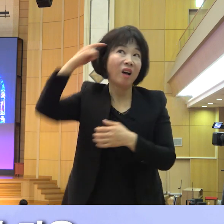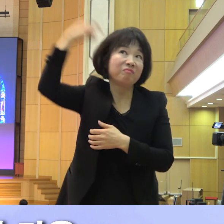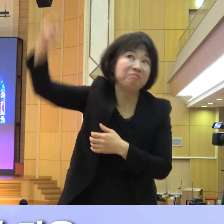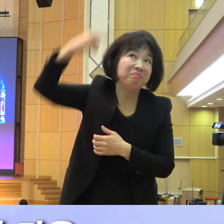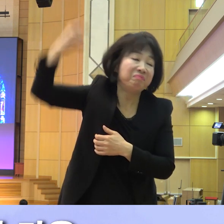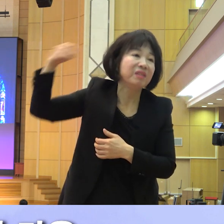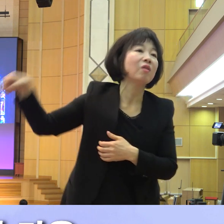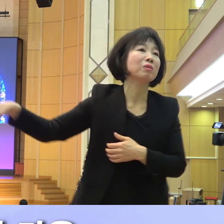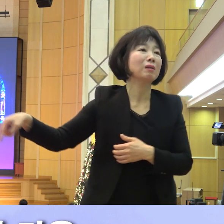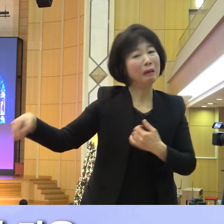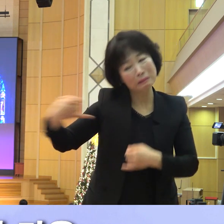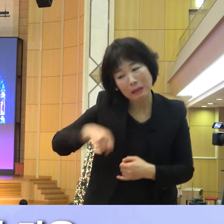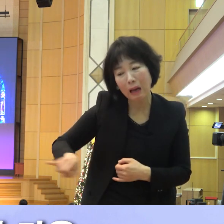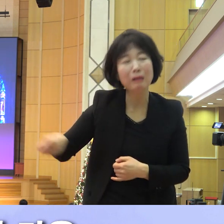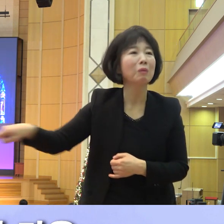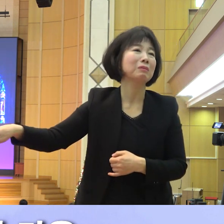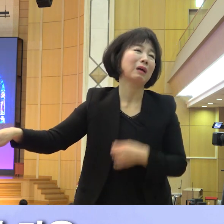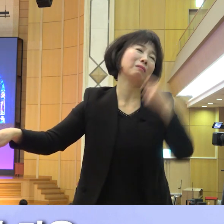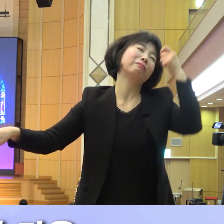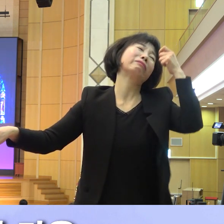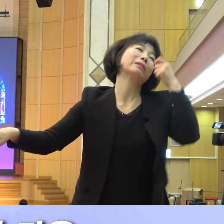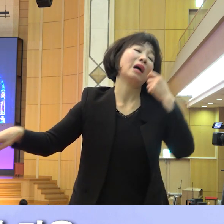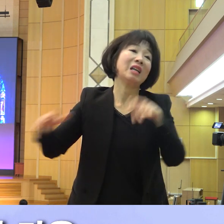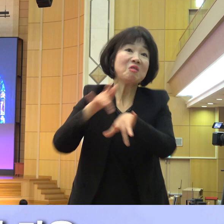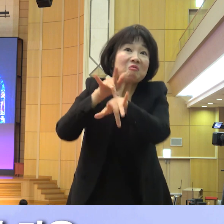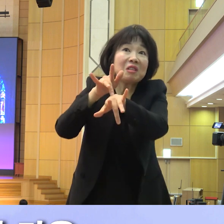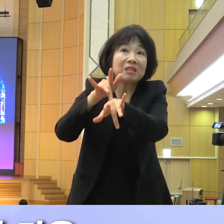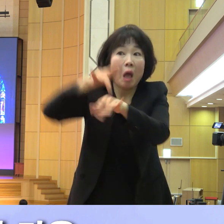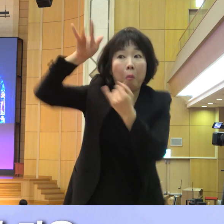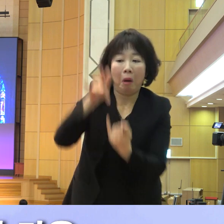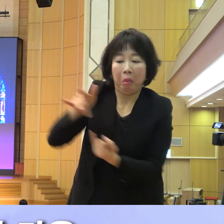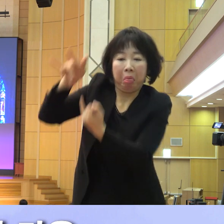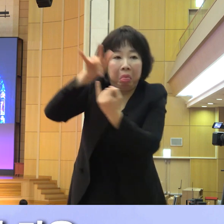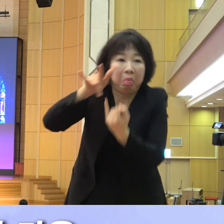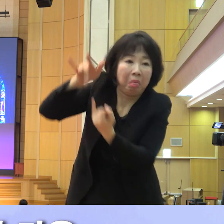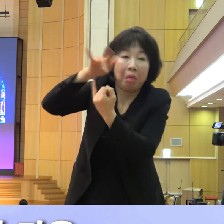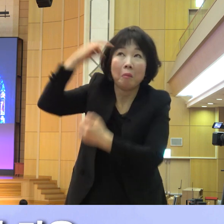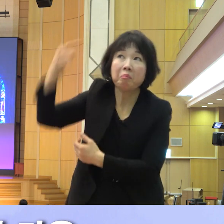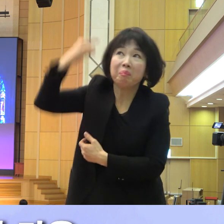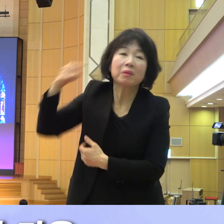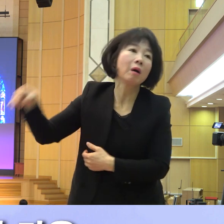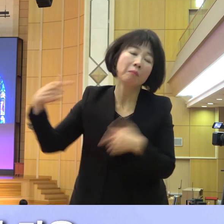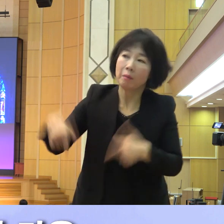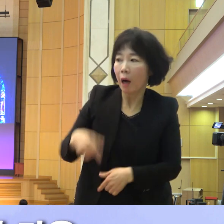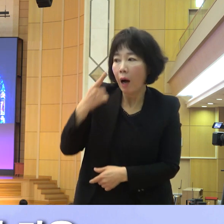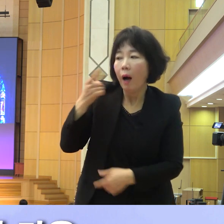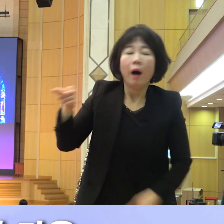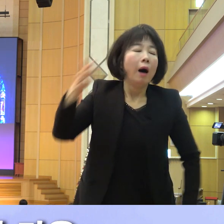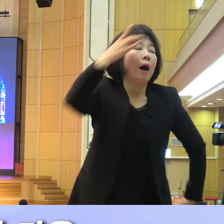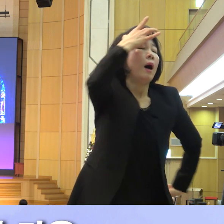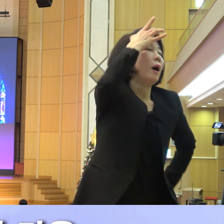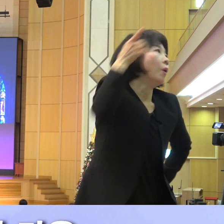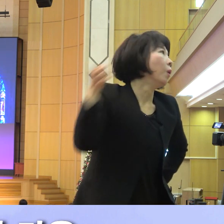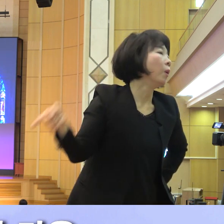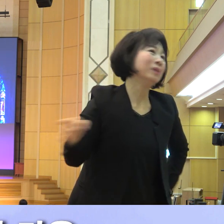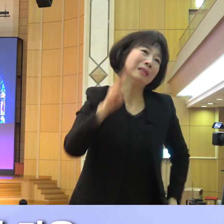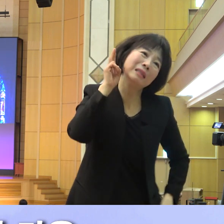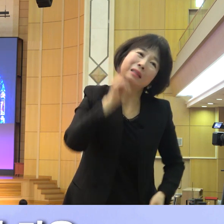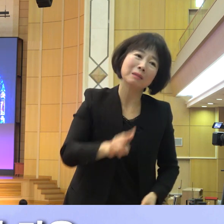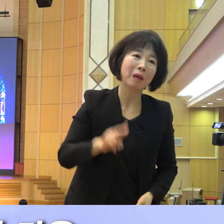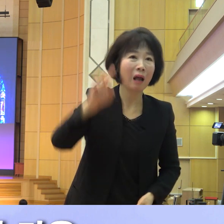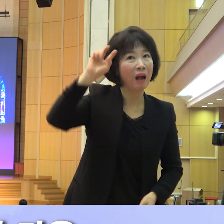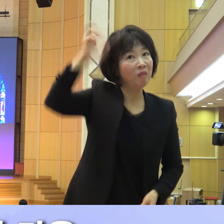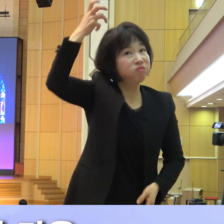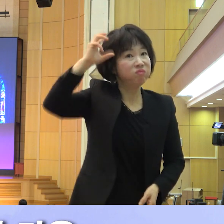내 딸이 흉악한 귀신 들렸나이다. 얼마나 흉악한 귀신인지,